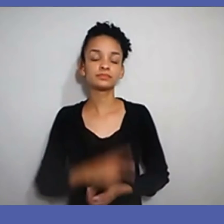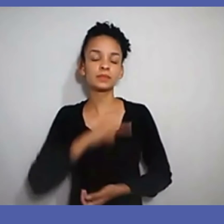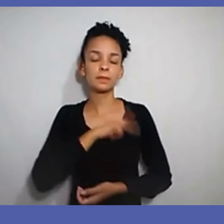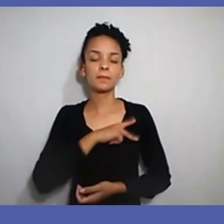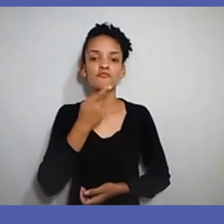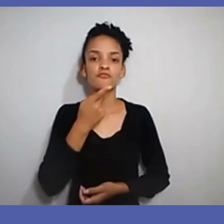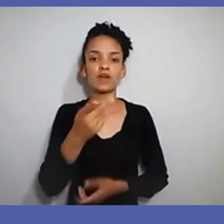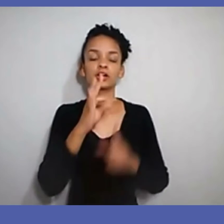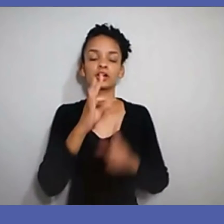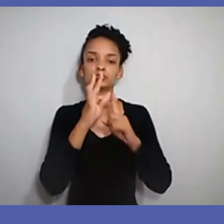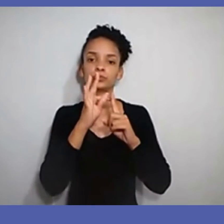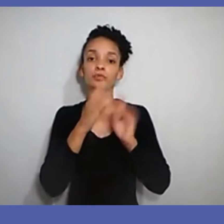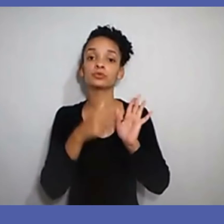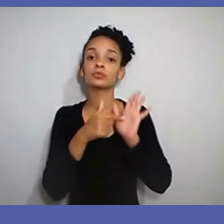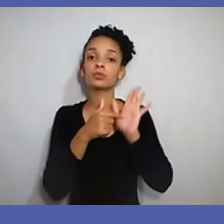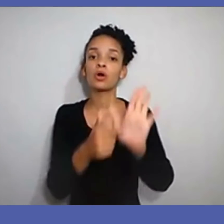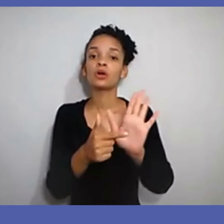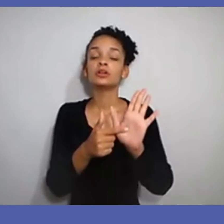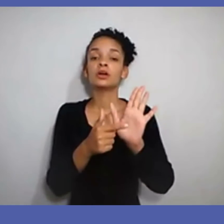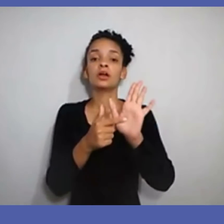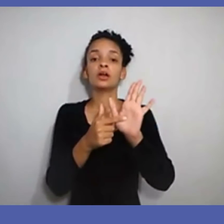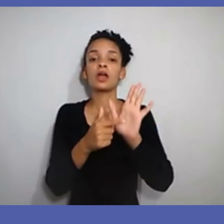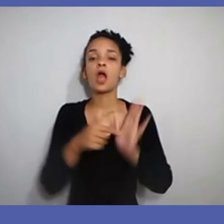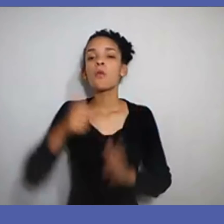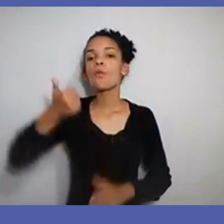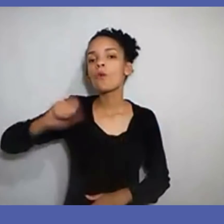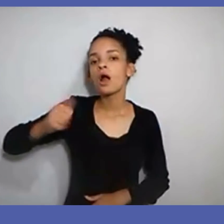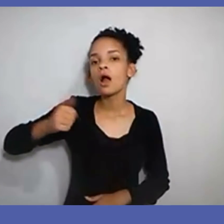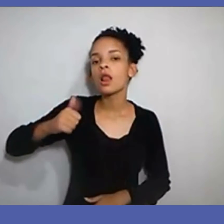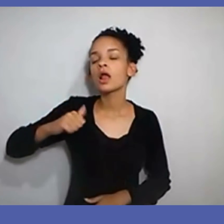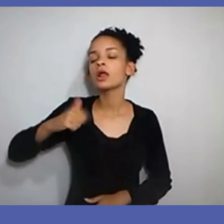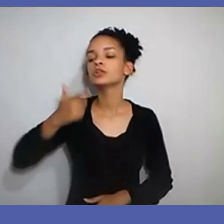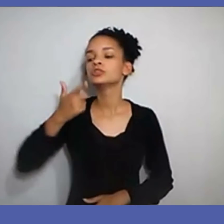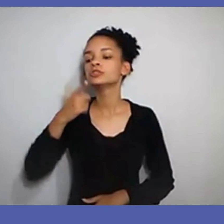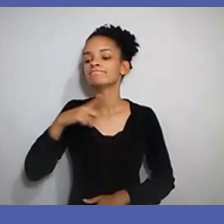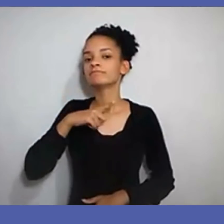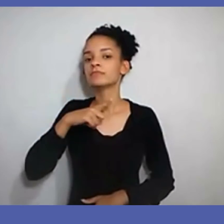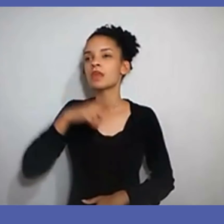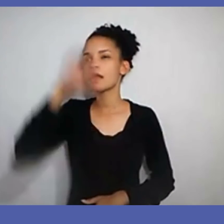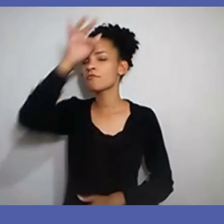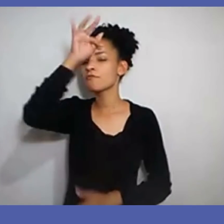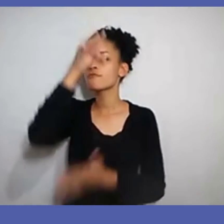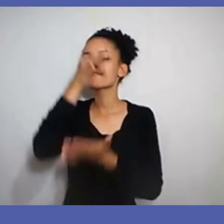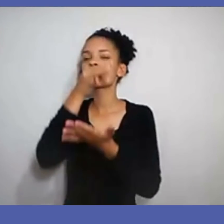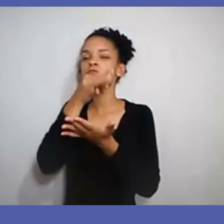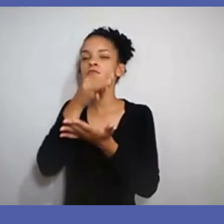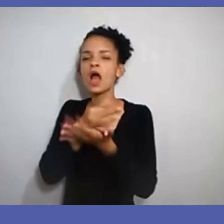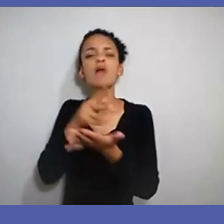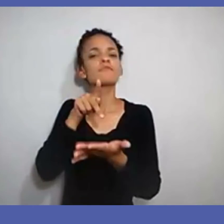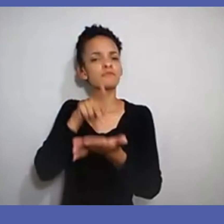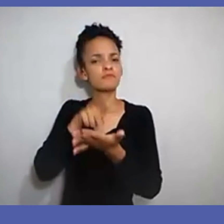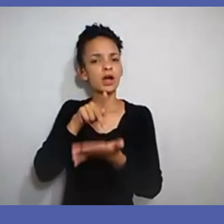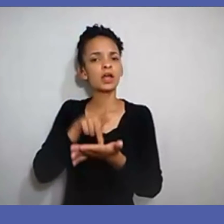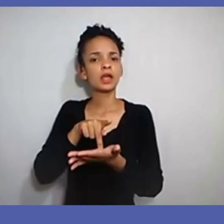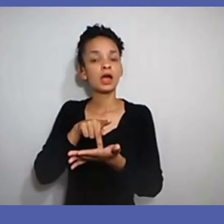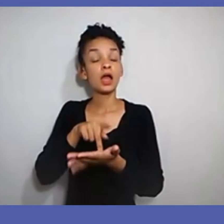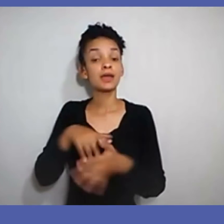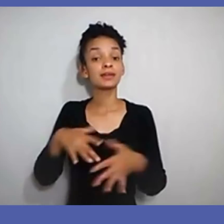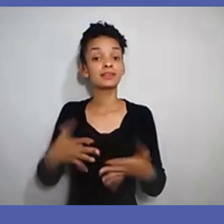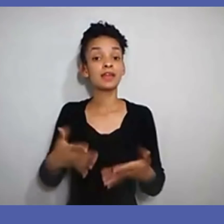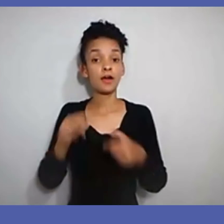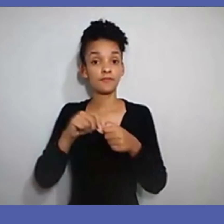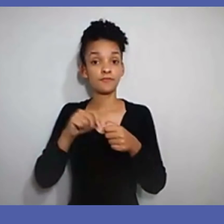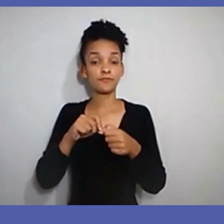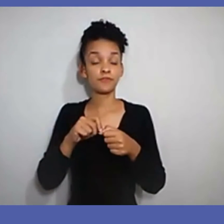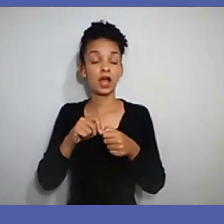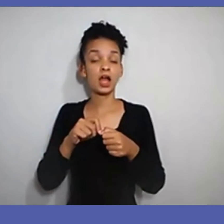a qualidade de se ter fé sem fingimento fez de Timóteo um cooperador